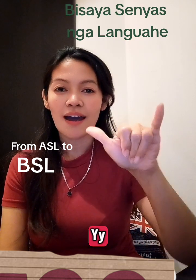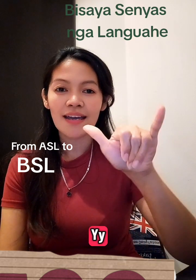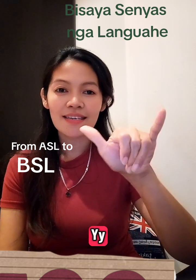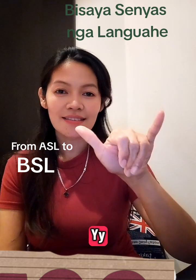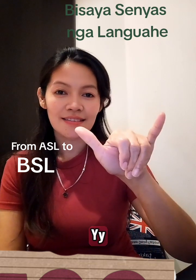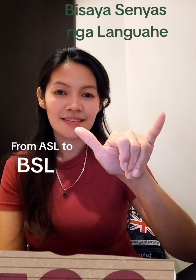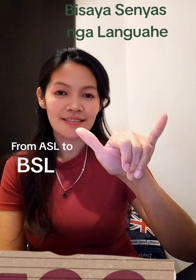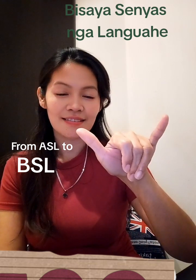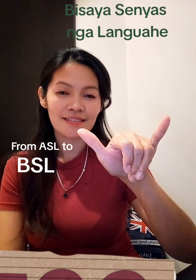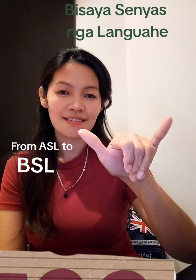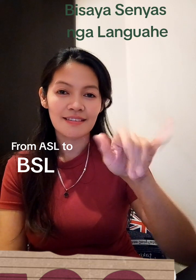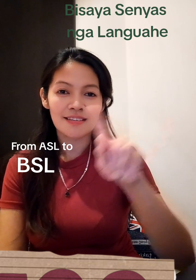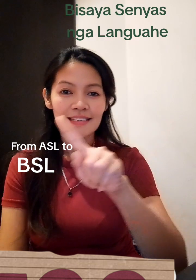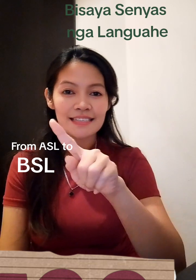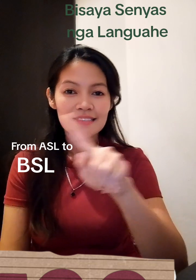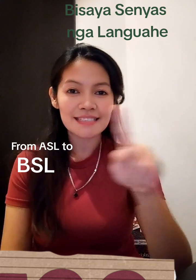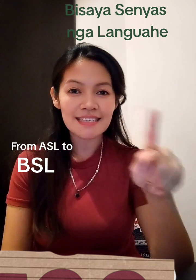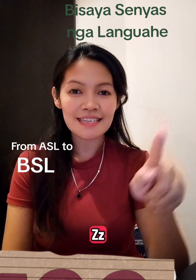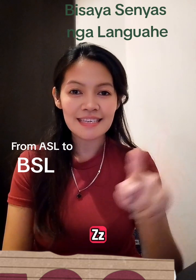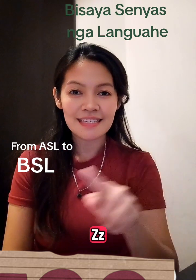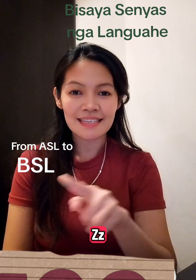Y. Z.